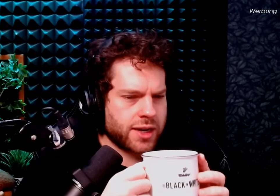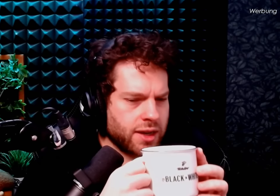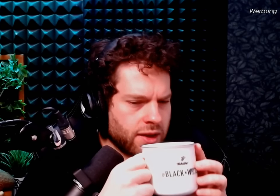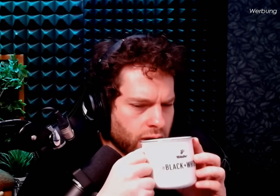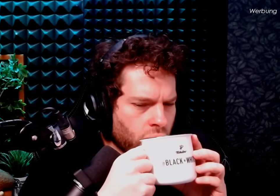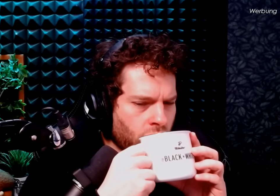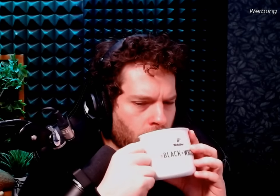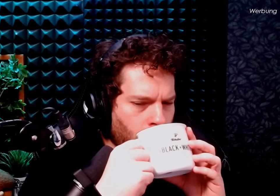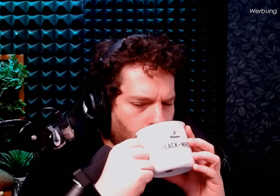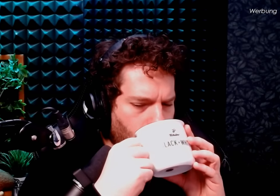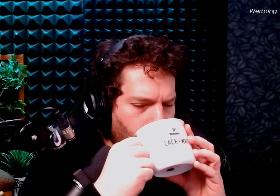White.